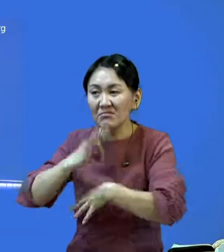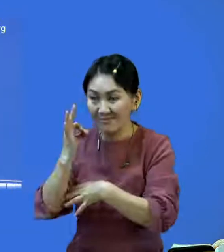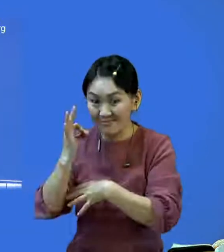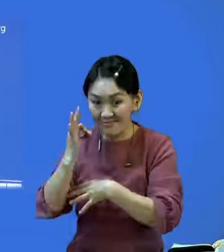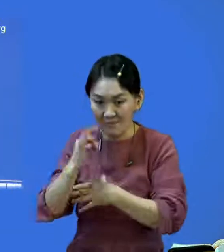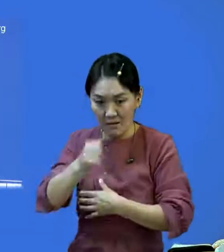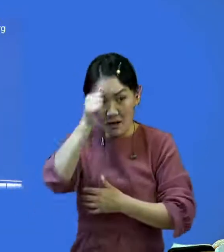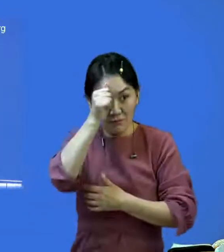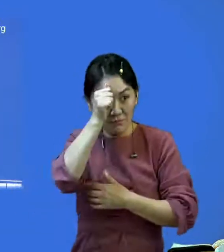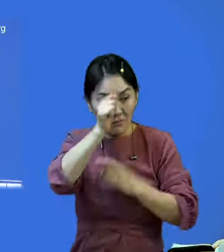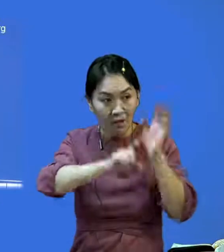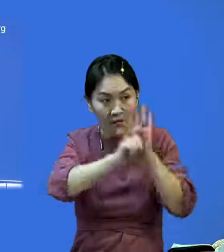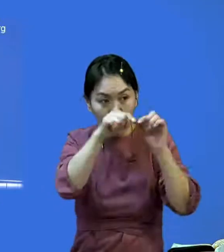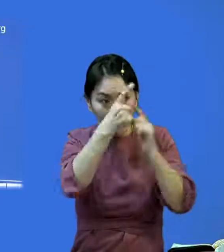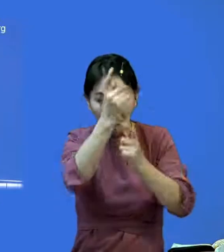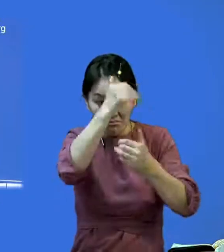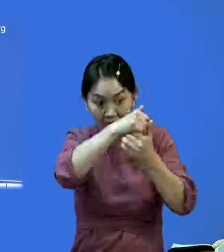байсан.